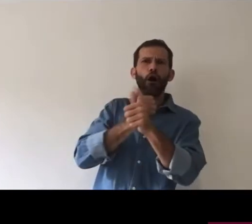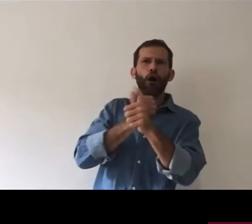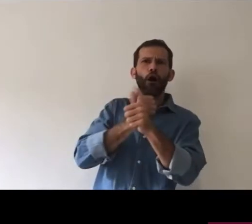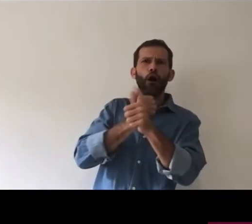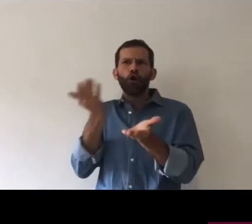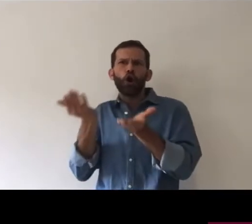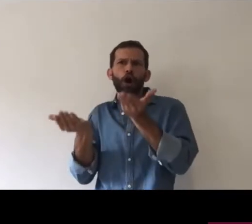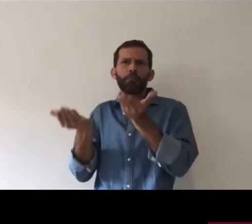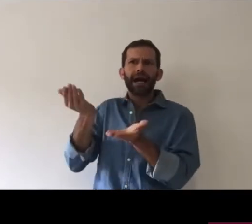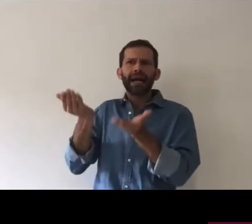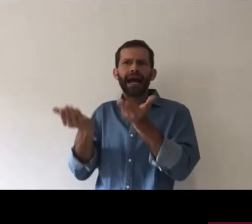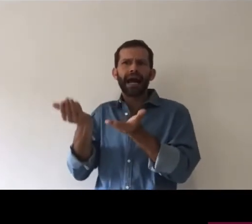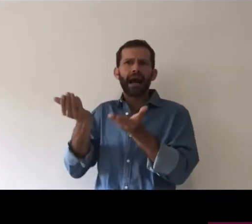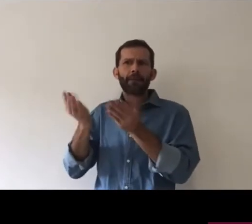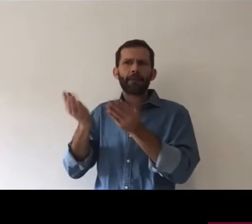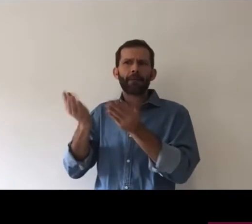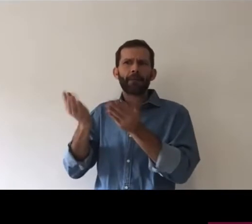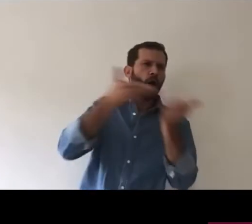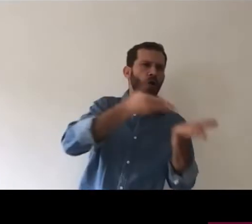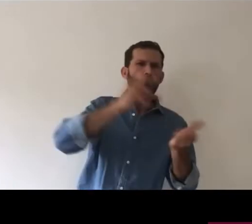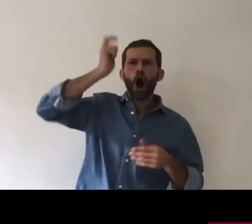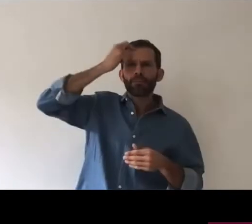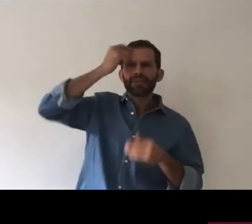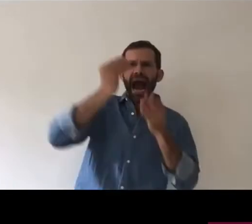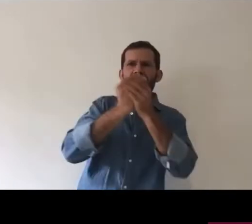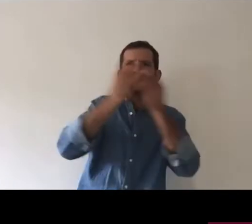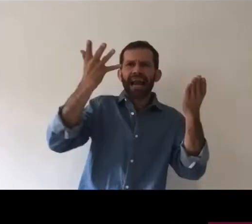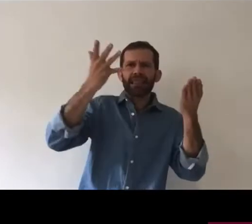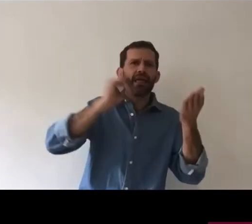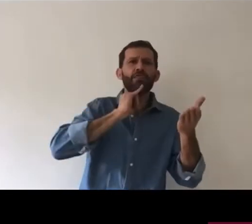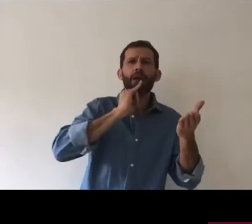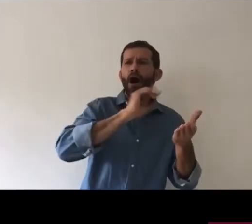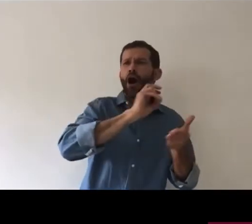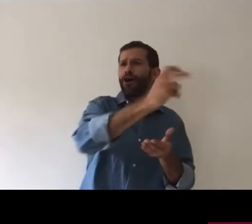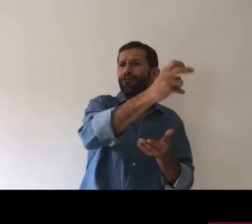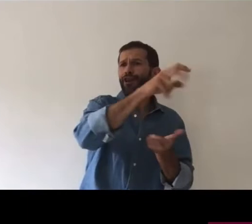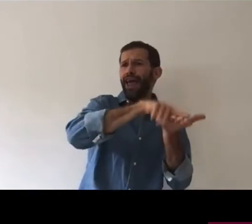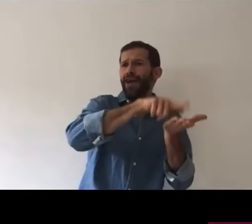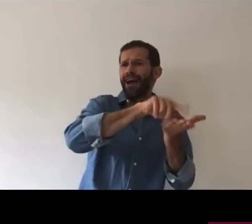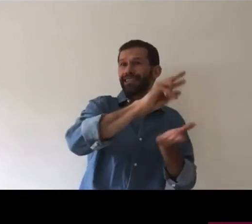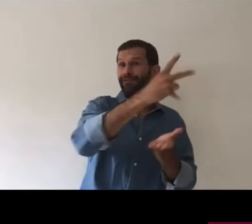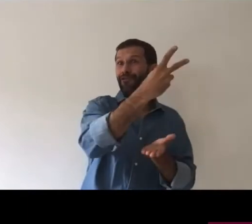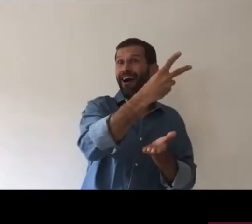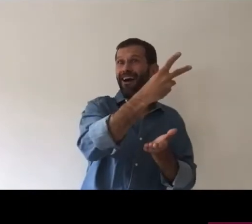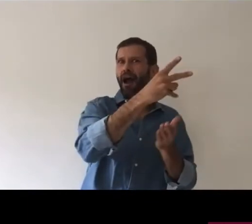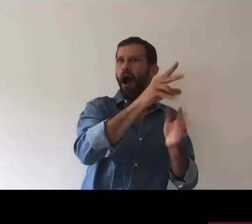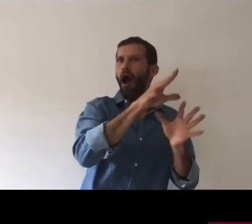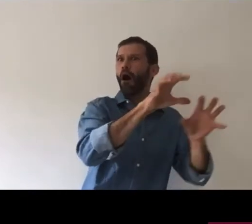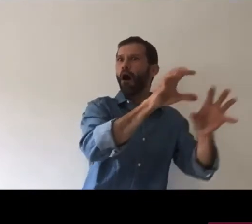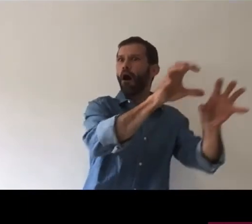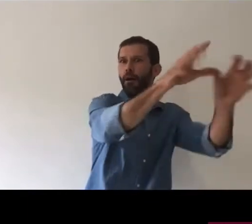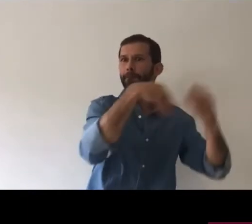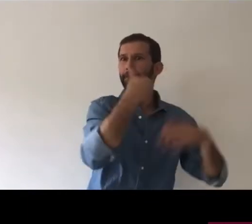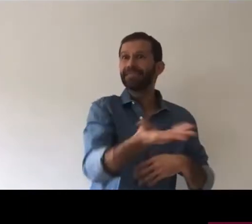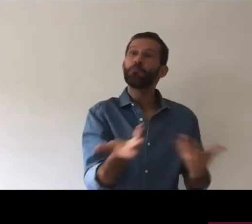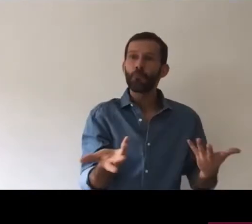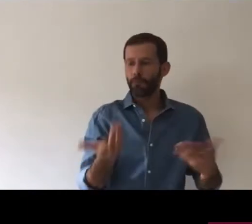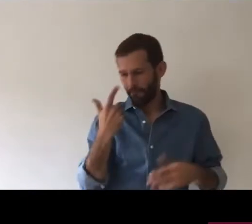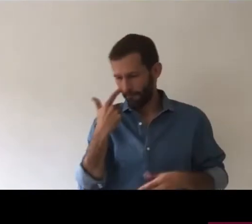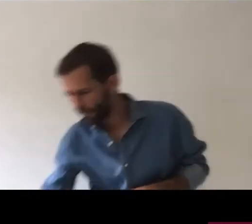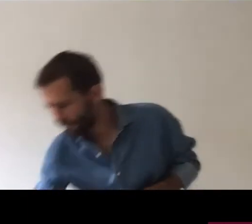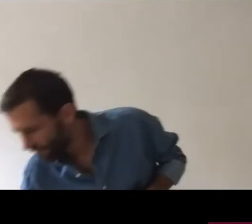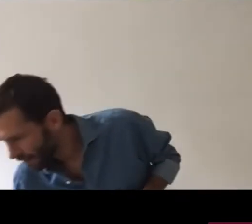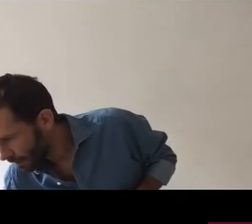entre signos arbitrarios, signos icónicos, para ver qué aportaban al